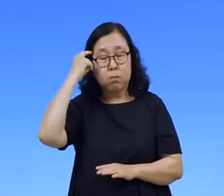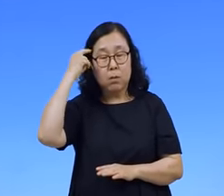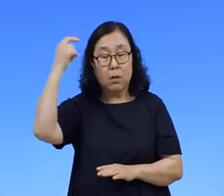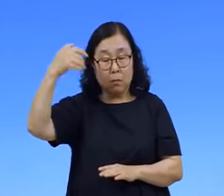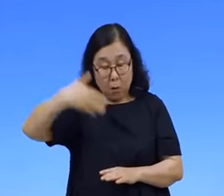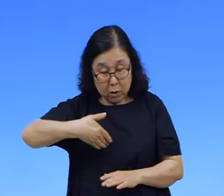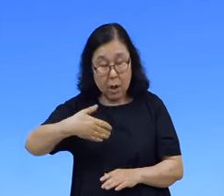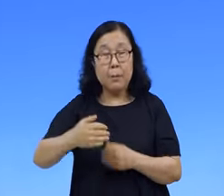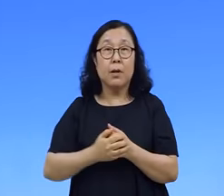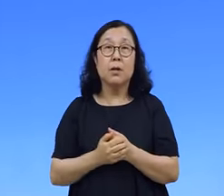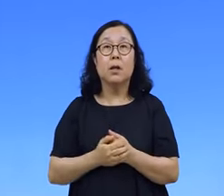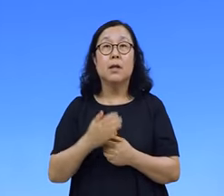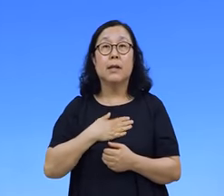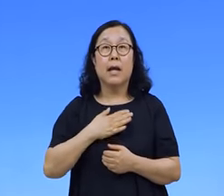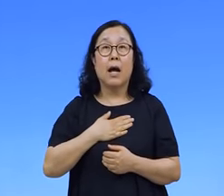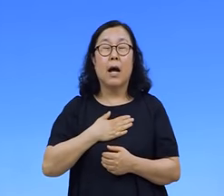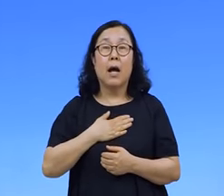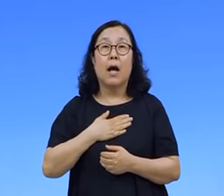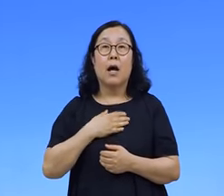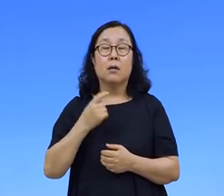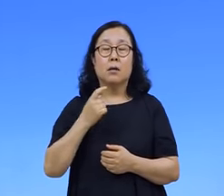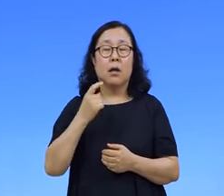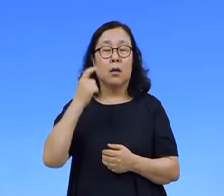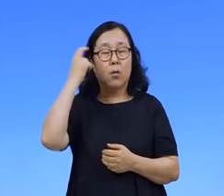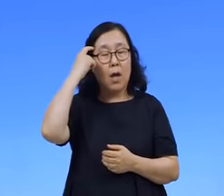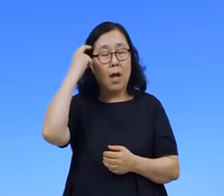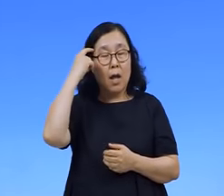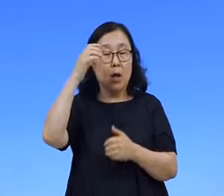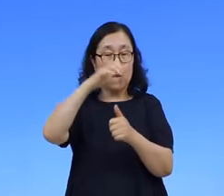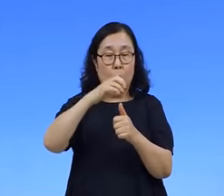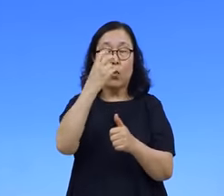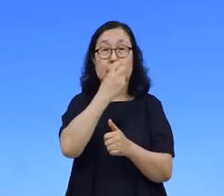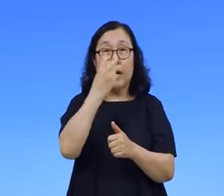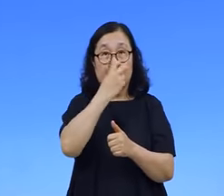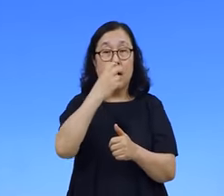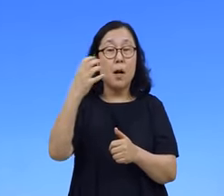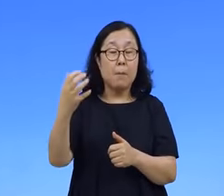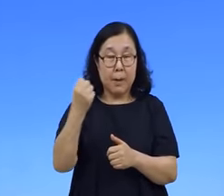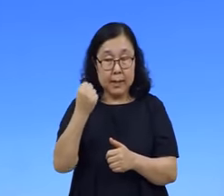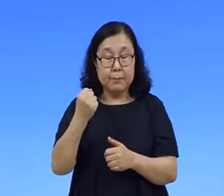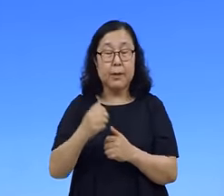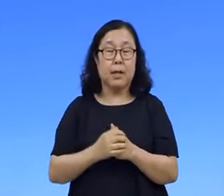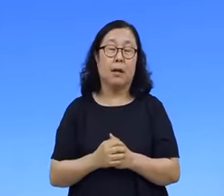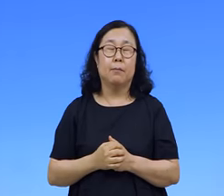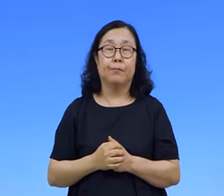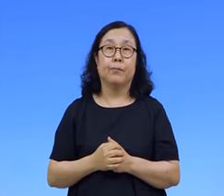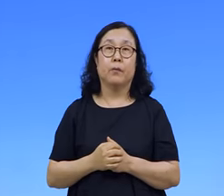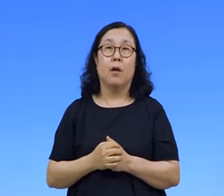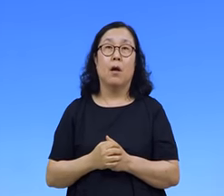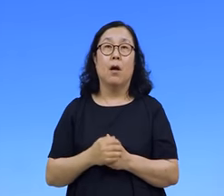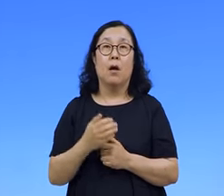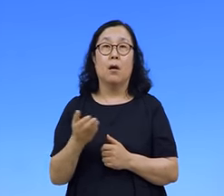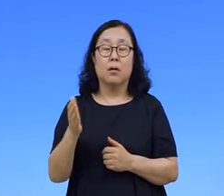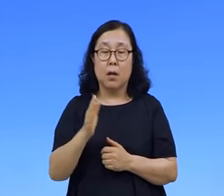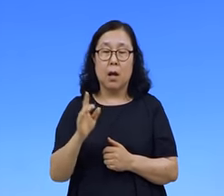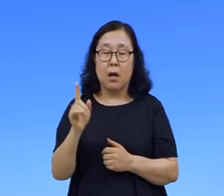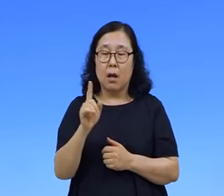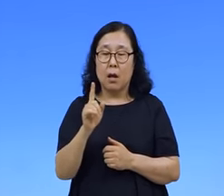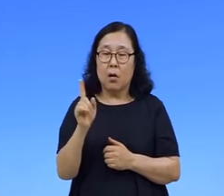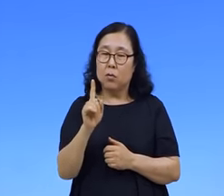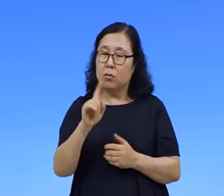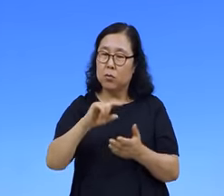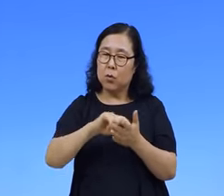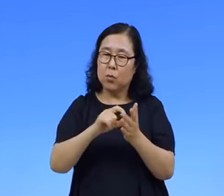그러면 또 오른손을 흔들고, 이게 다 이제 그 통제를 받으면서 하는 것이 뇌의 지시를 받는 우리 신체인데,